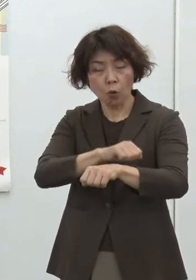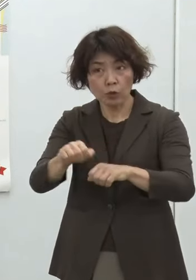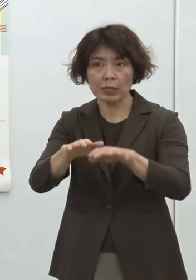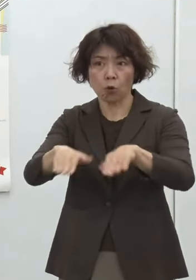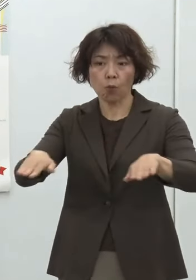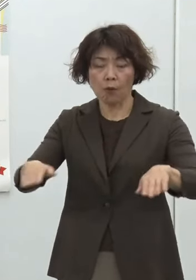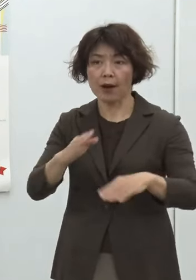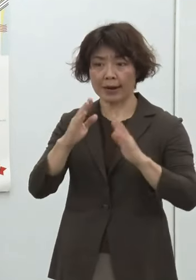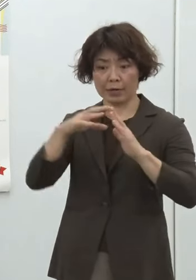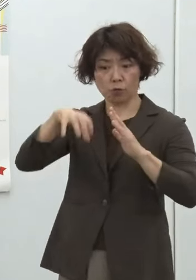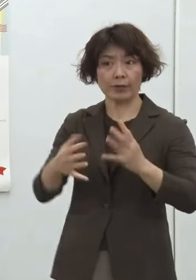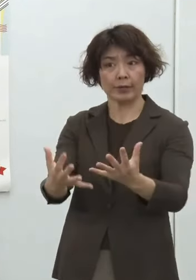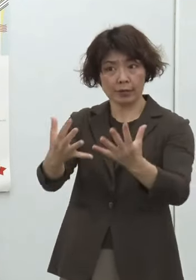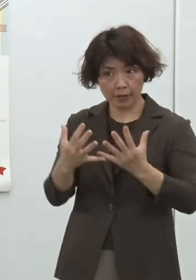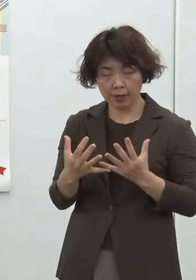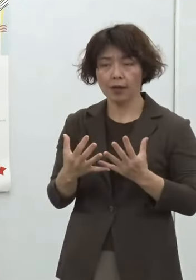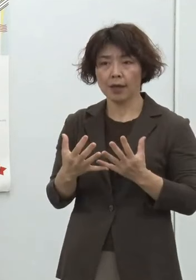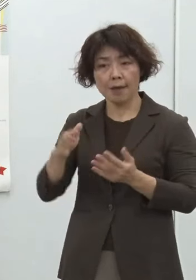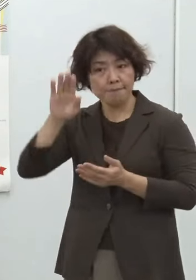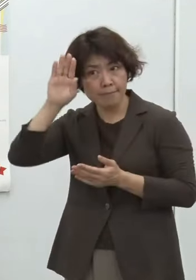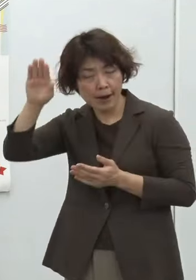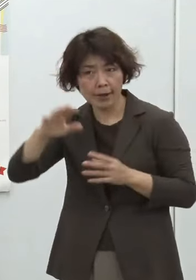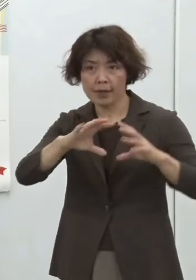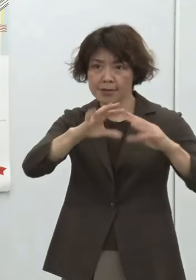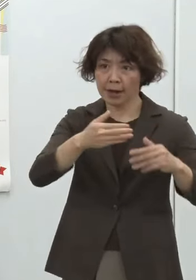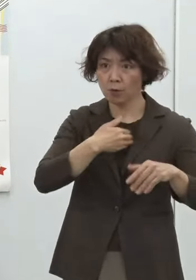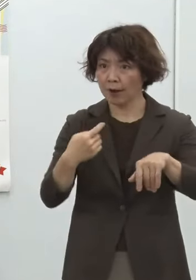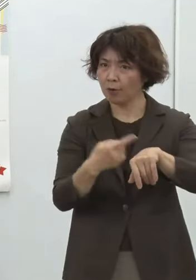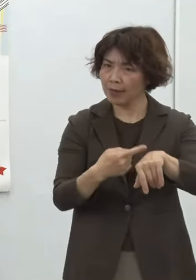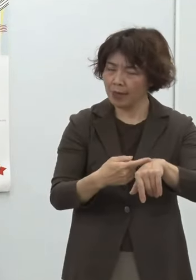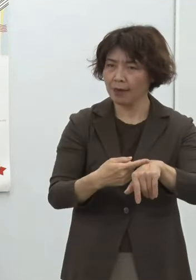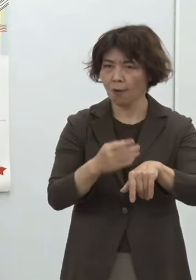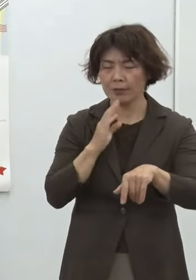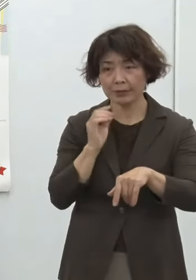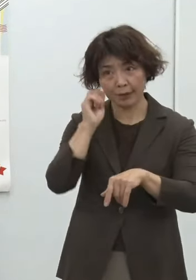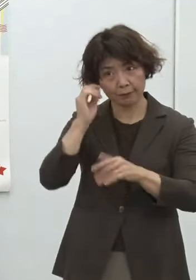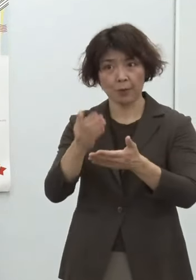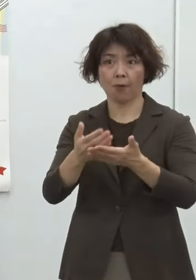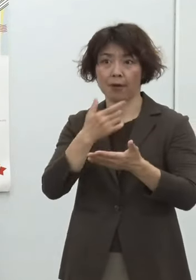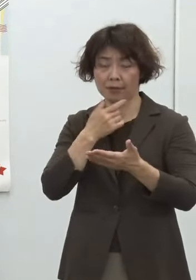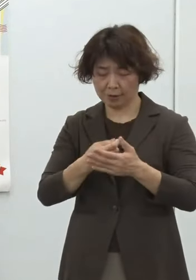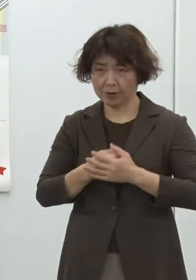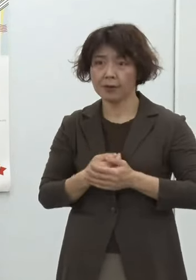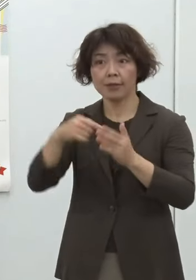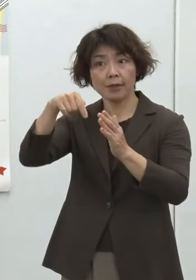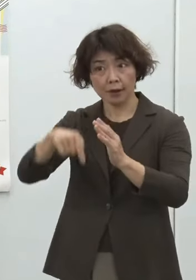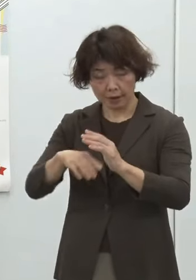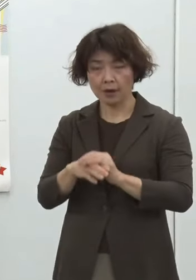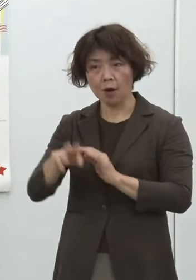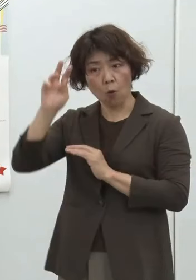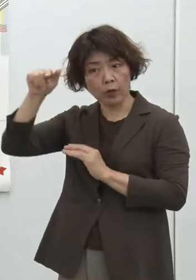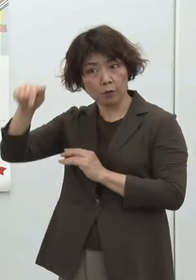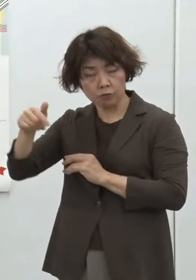来ていただいて、この未来やですね、世界の可能性を感じてもらいたいというのが非常に大きな思いです。こういった中で大阪